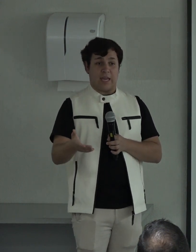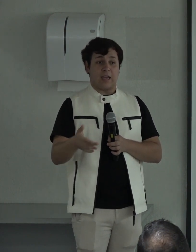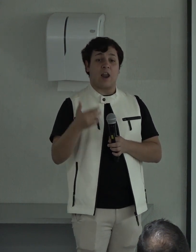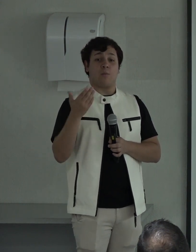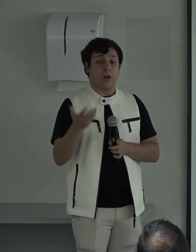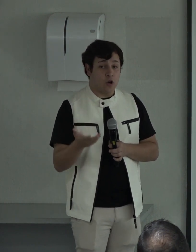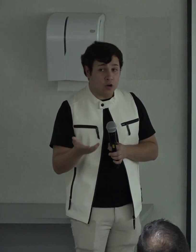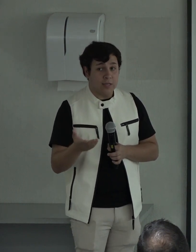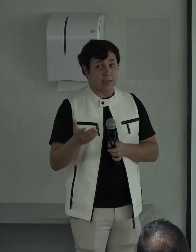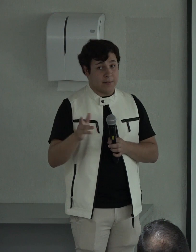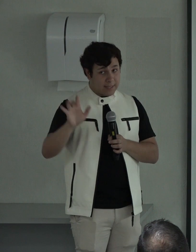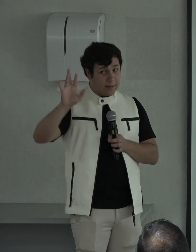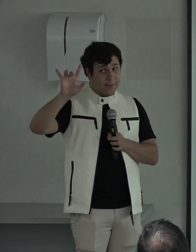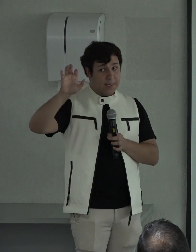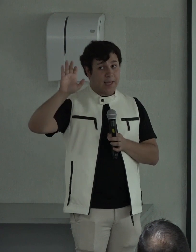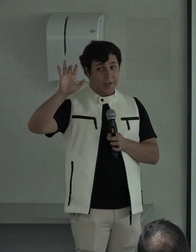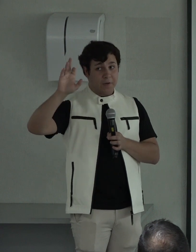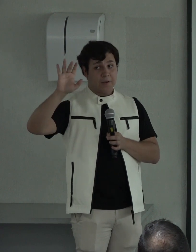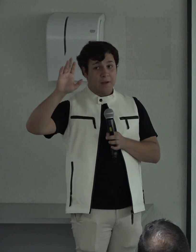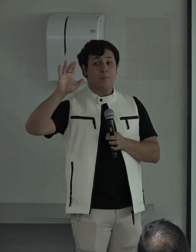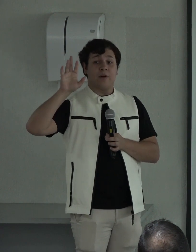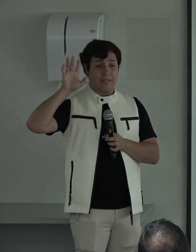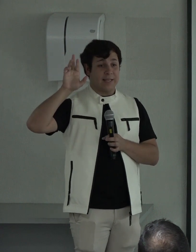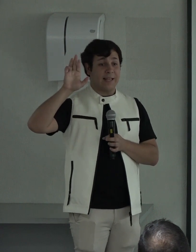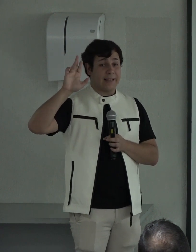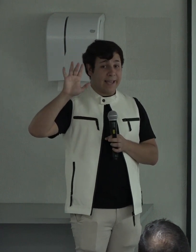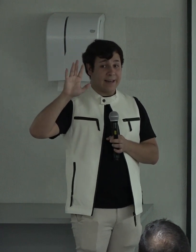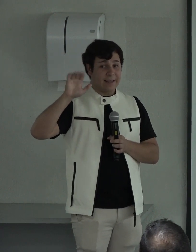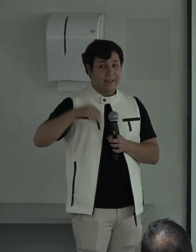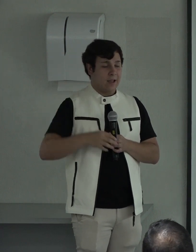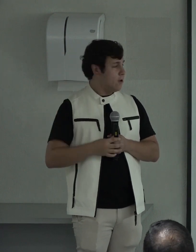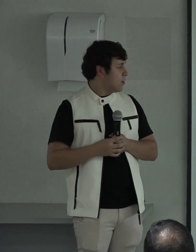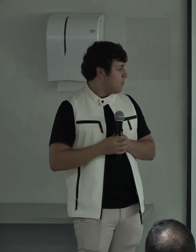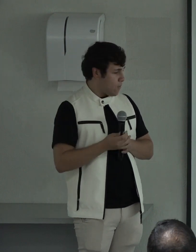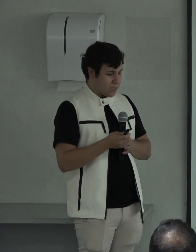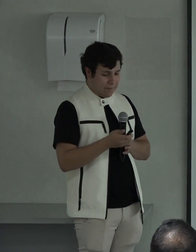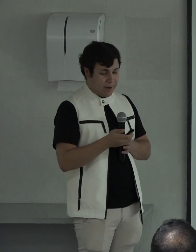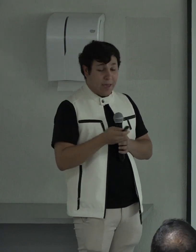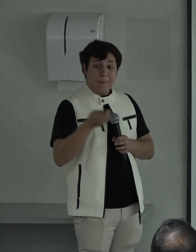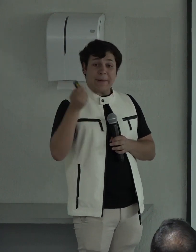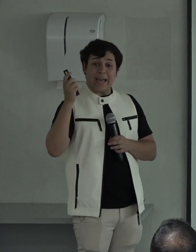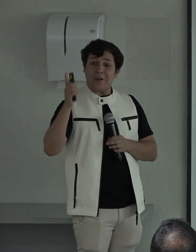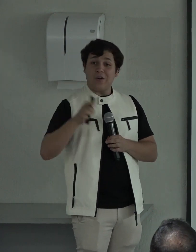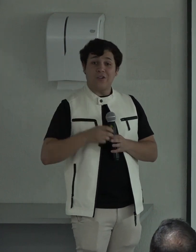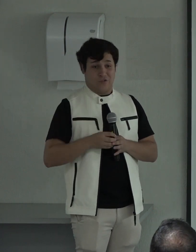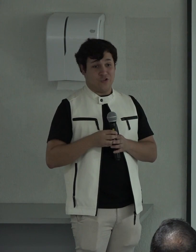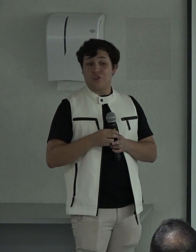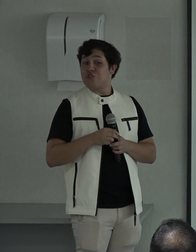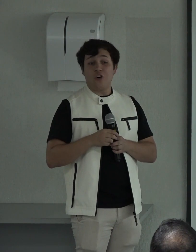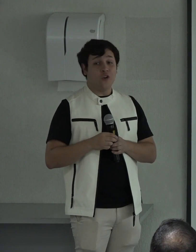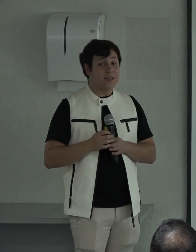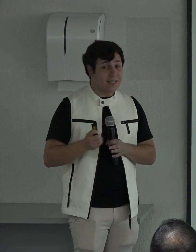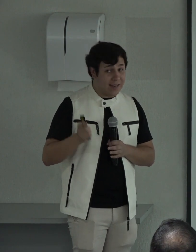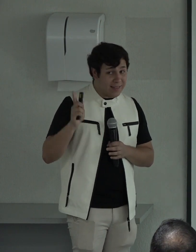a lo mejor sabes el abecedario, puedes deletrear. Ahorita lo vamos a ver. Pero no todo es